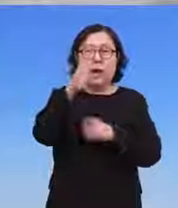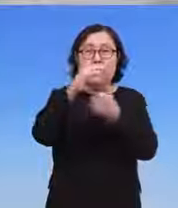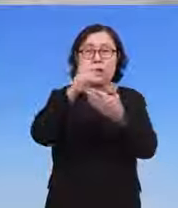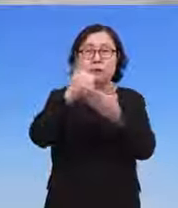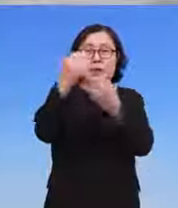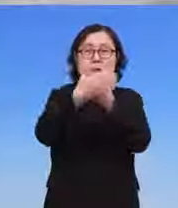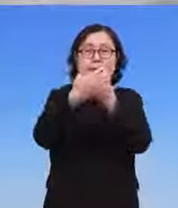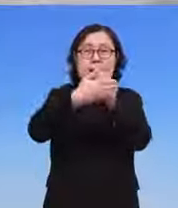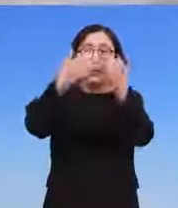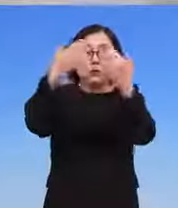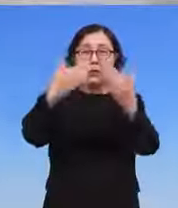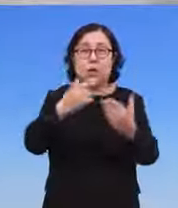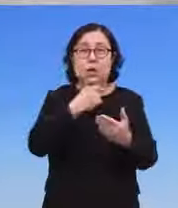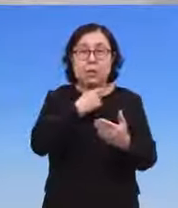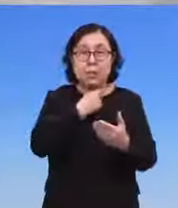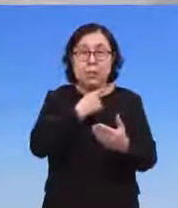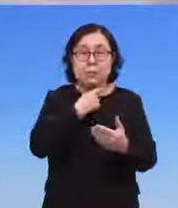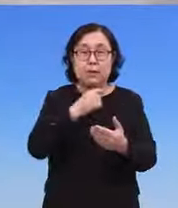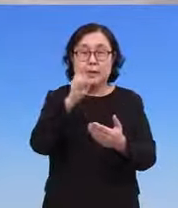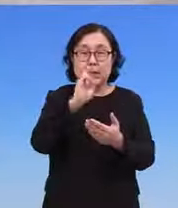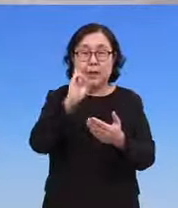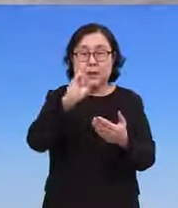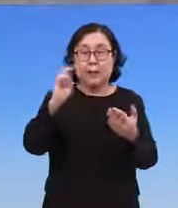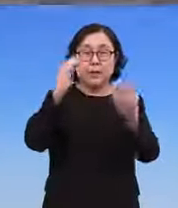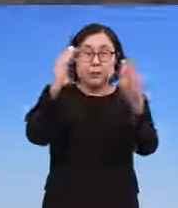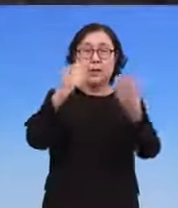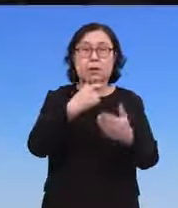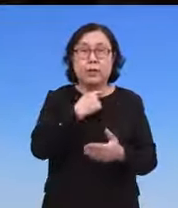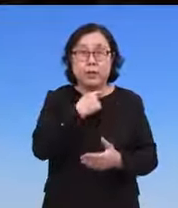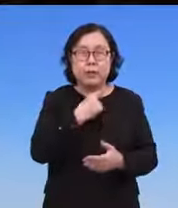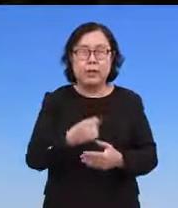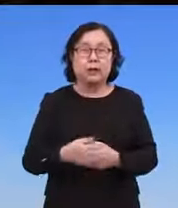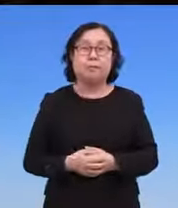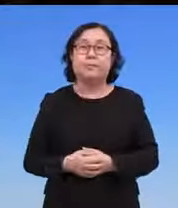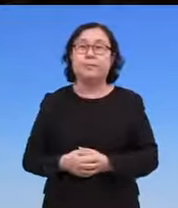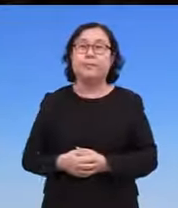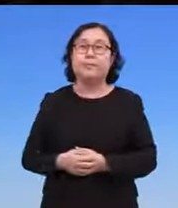주시기를 사모하면서 우리 함께 이 찬양 불러보시면 좋겠습니다.